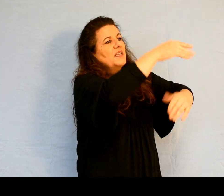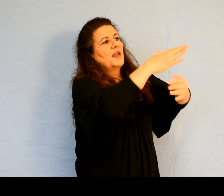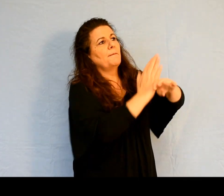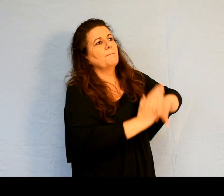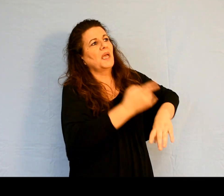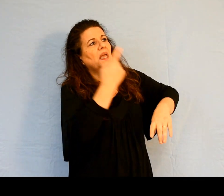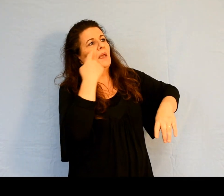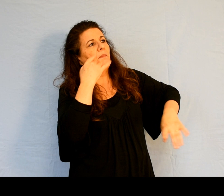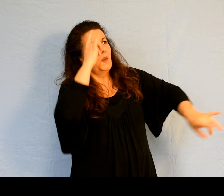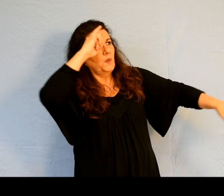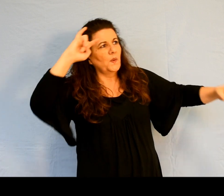anges.